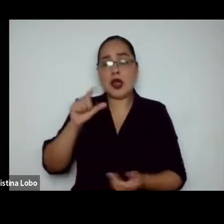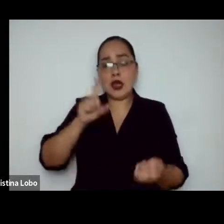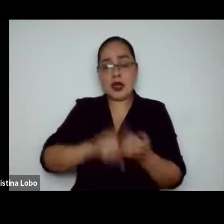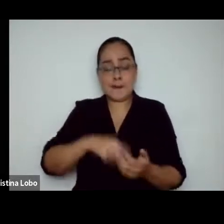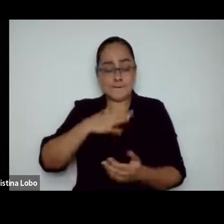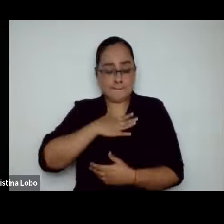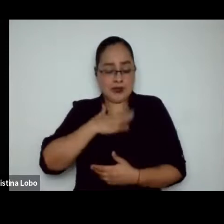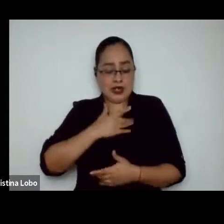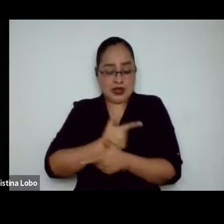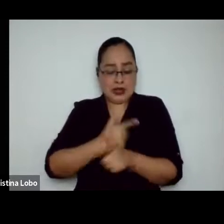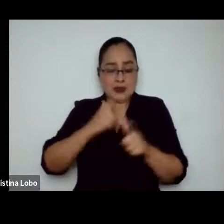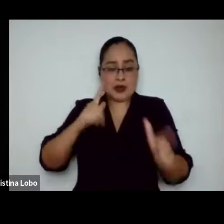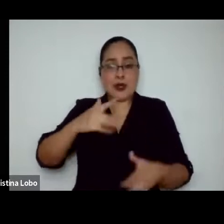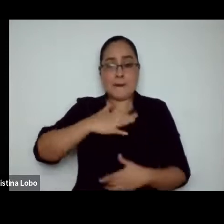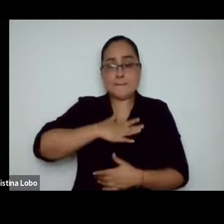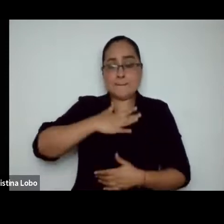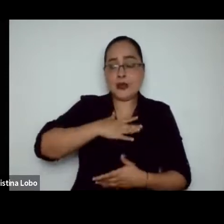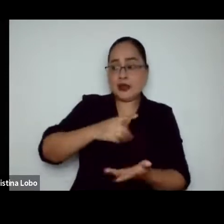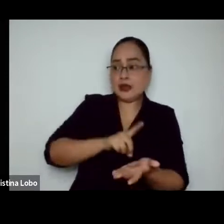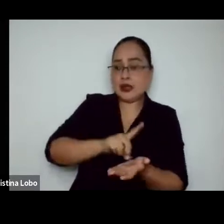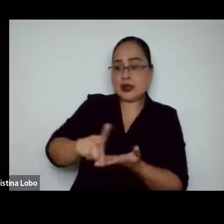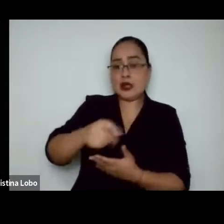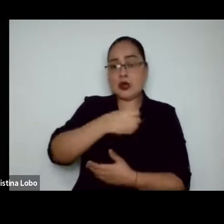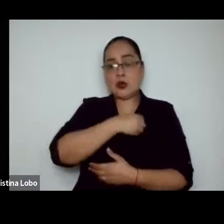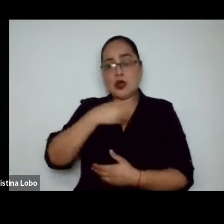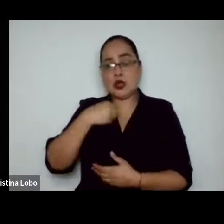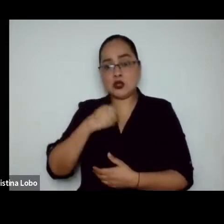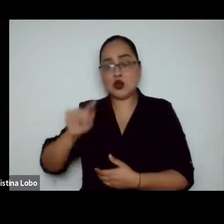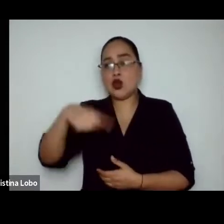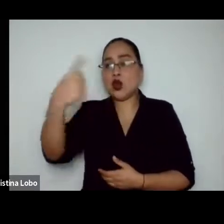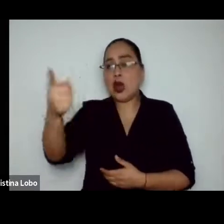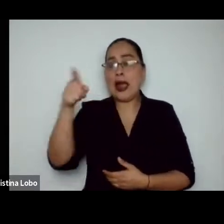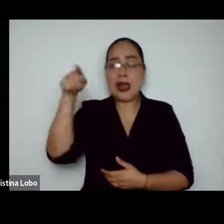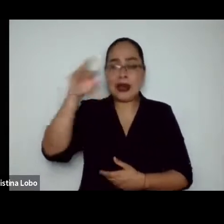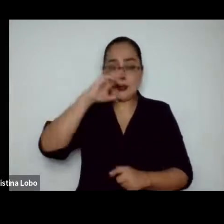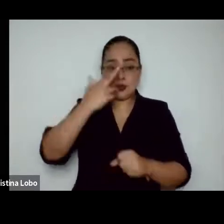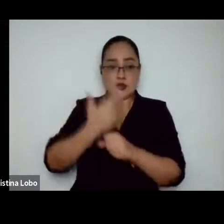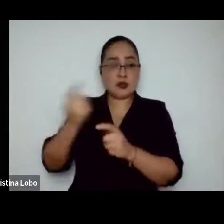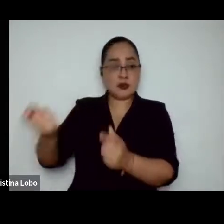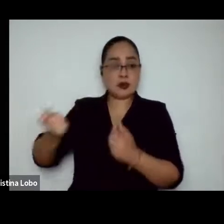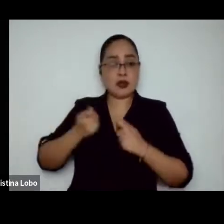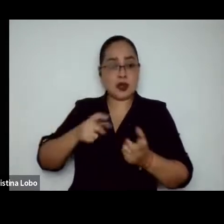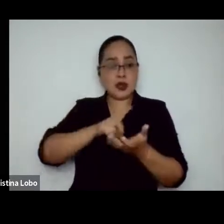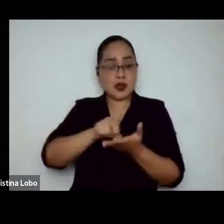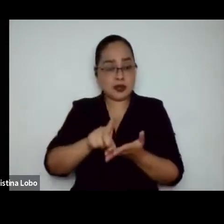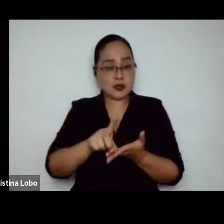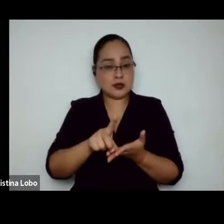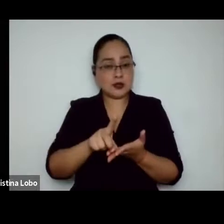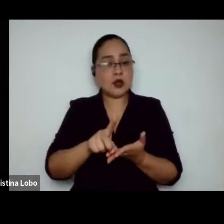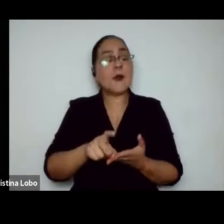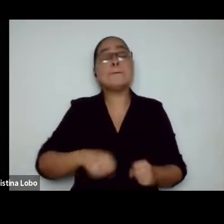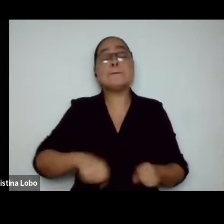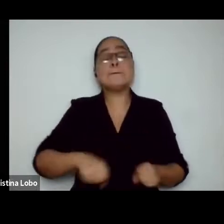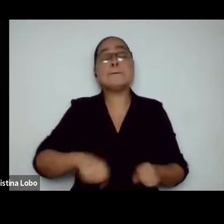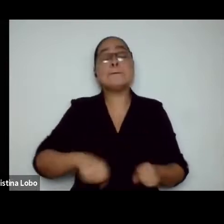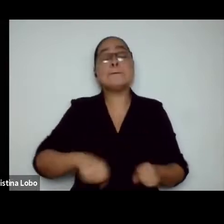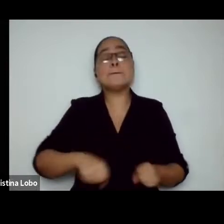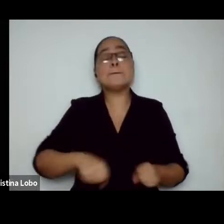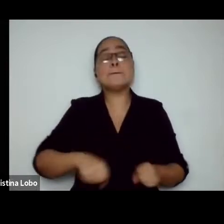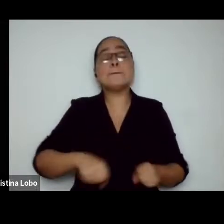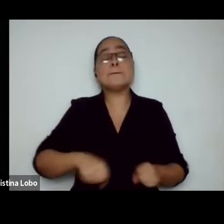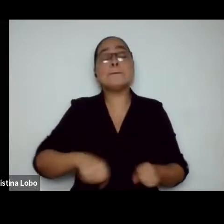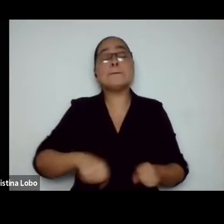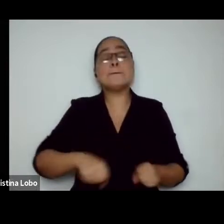libertades de alguien, de una persona titular frente a alguien obligado, sino que además son los valores que sustentan